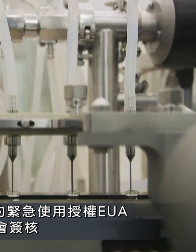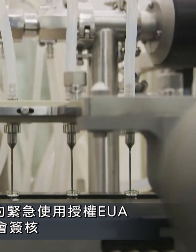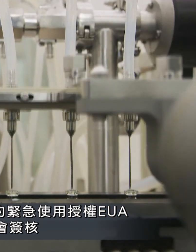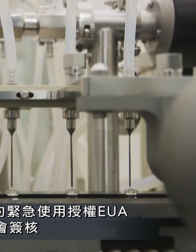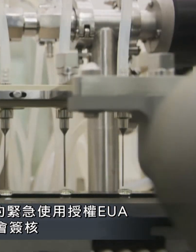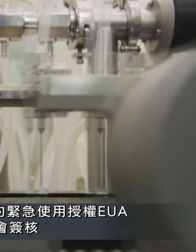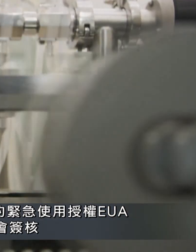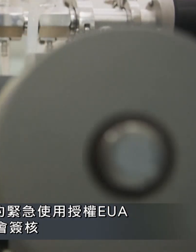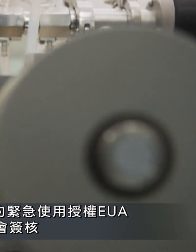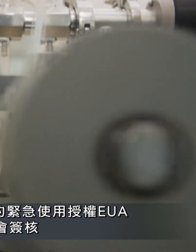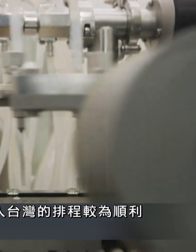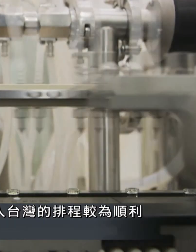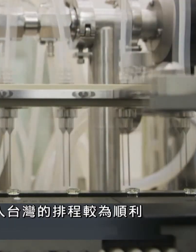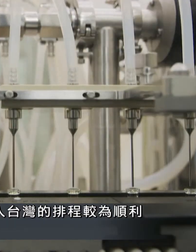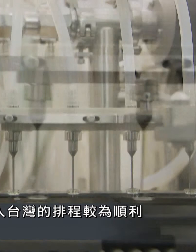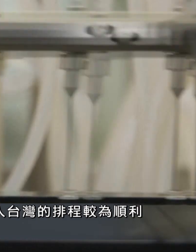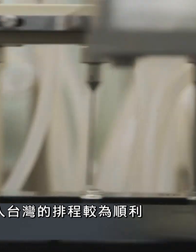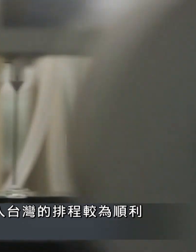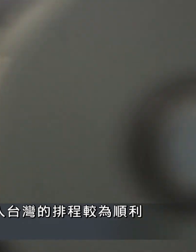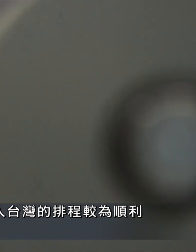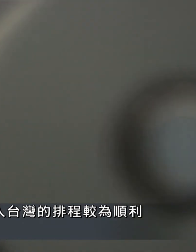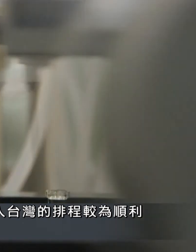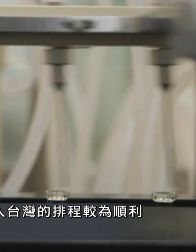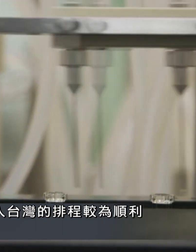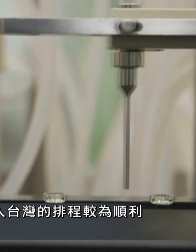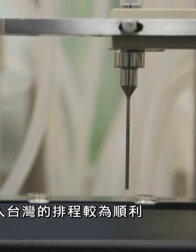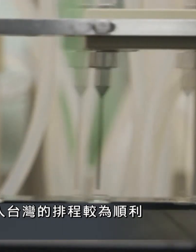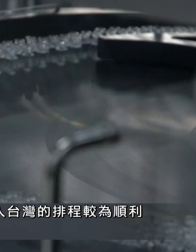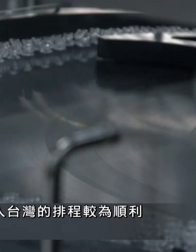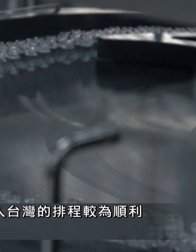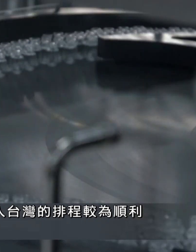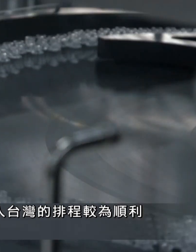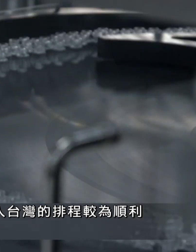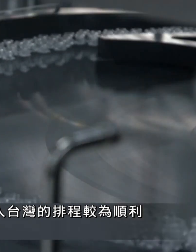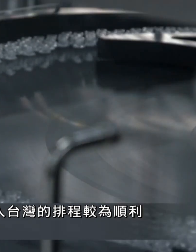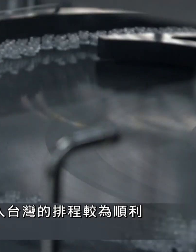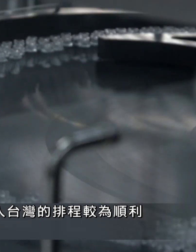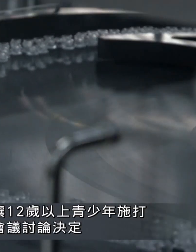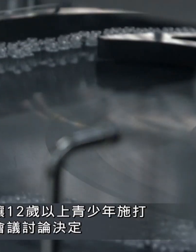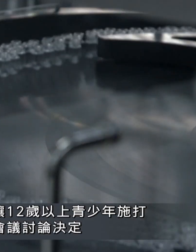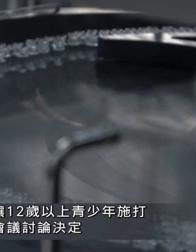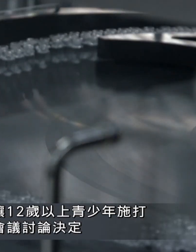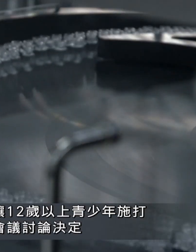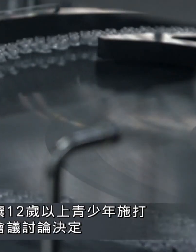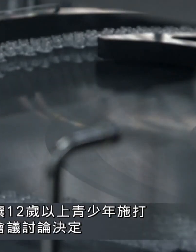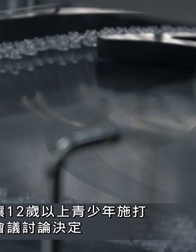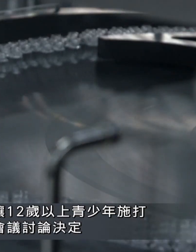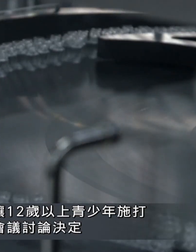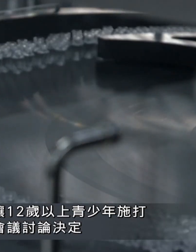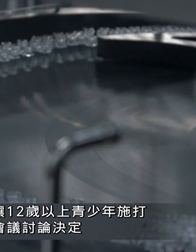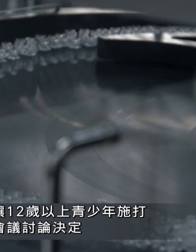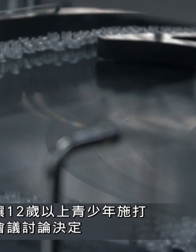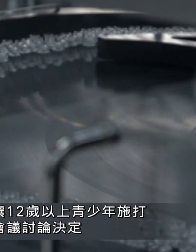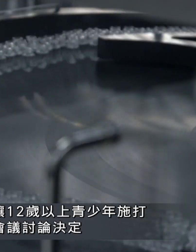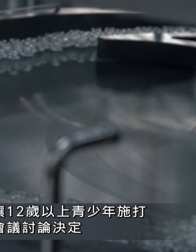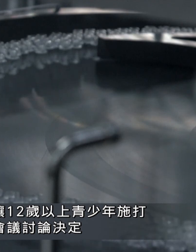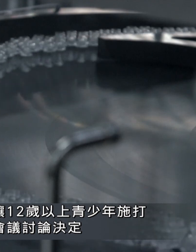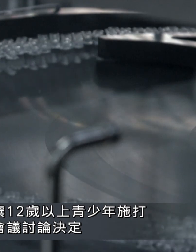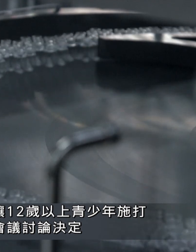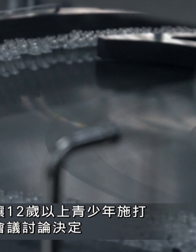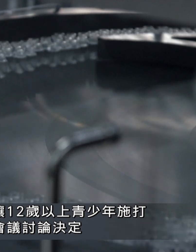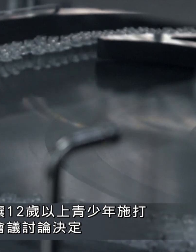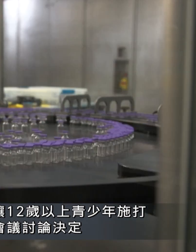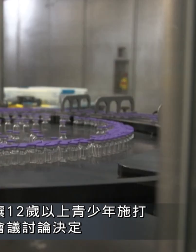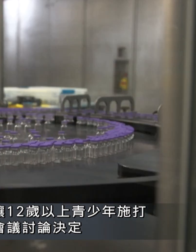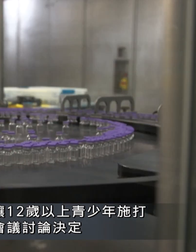文就会签合，让疫苗的制造与输入台湾的排程较为顺利。至于 BNT 疫苗是否让12岁以上青少年施